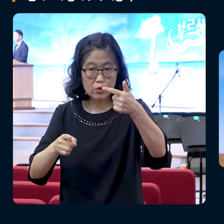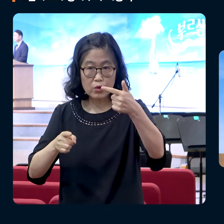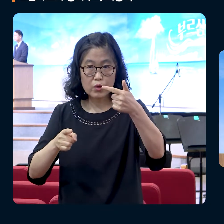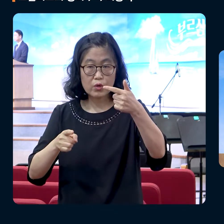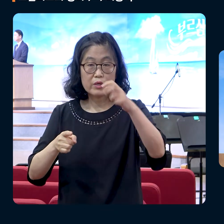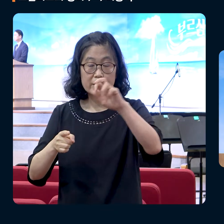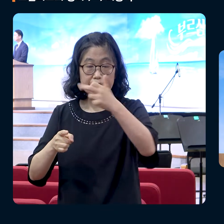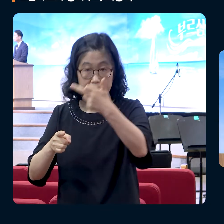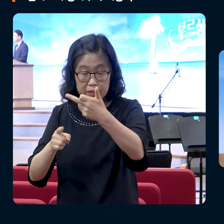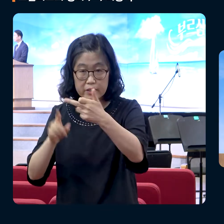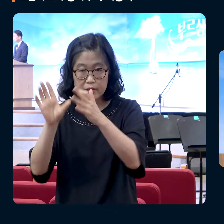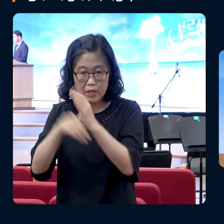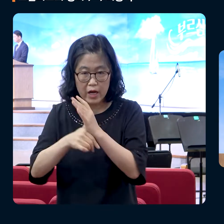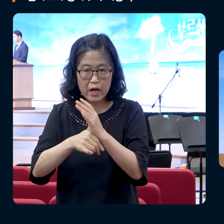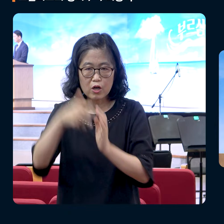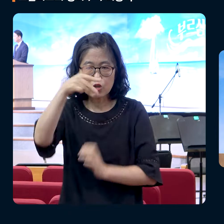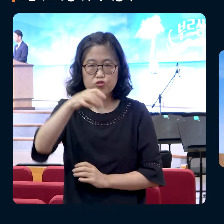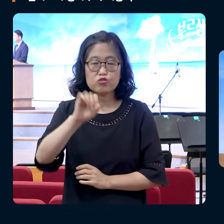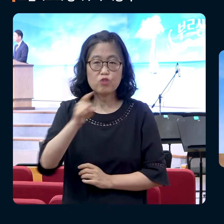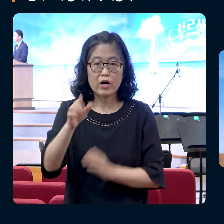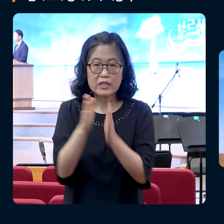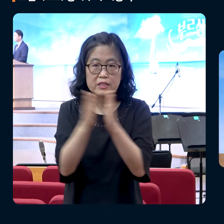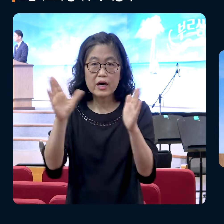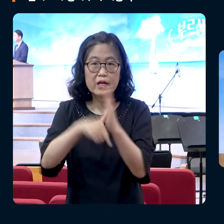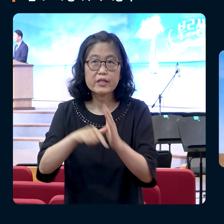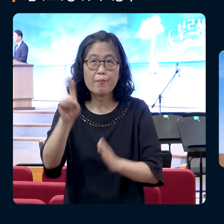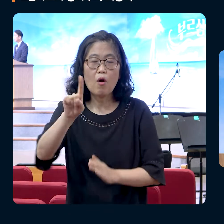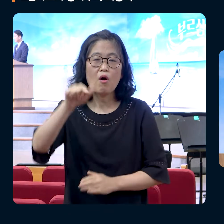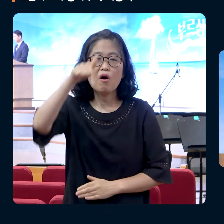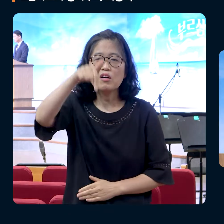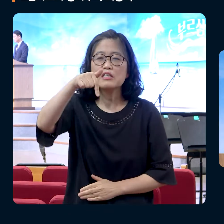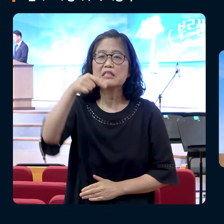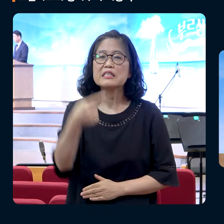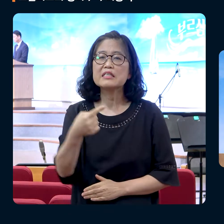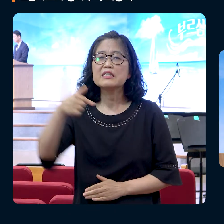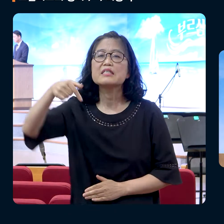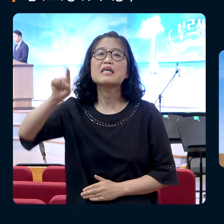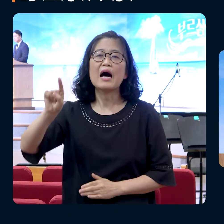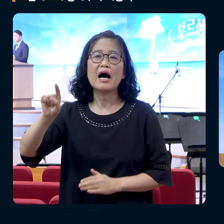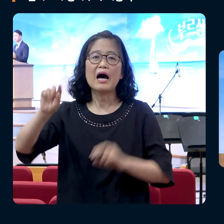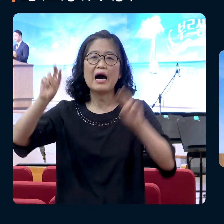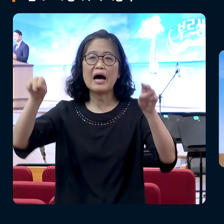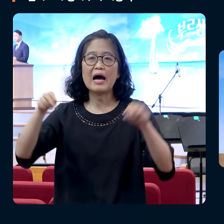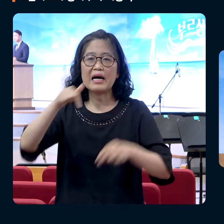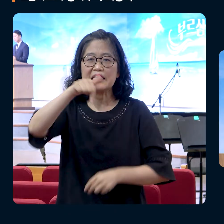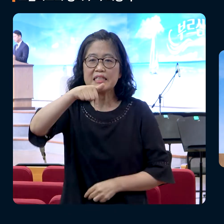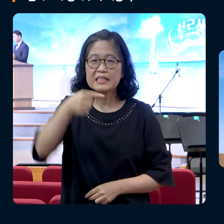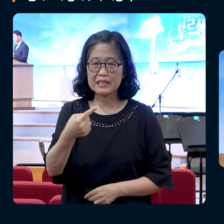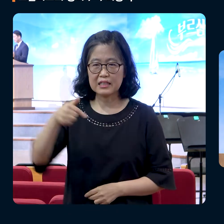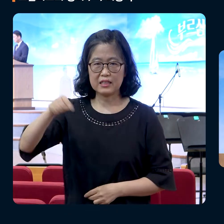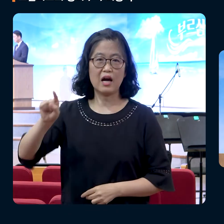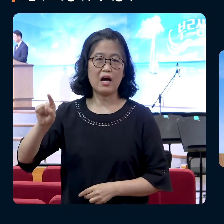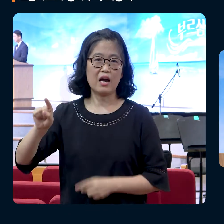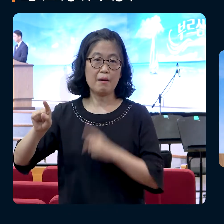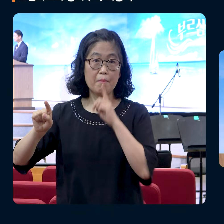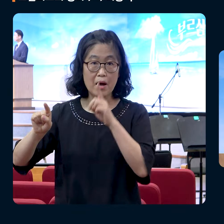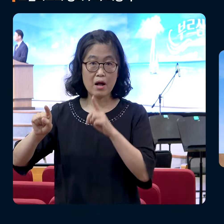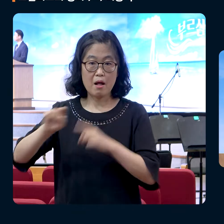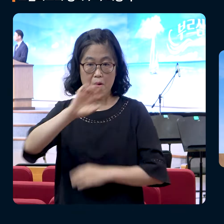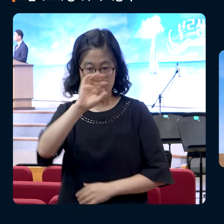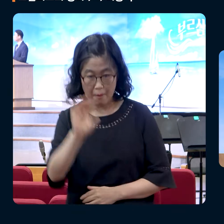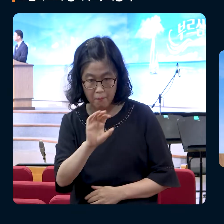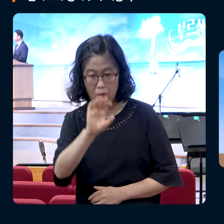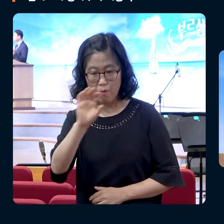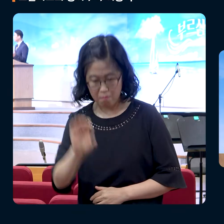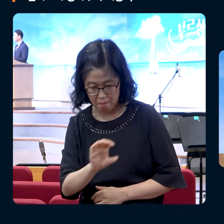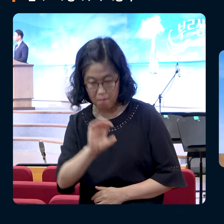17절에 시작하는 주어가 무엇입니까? 그가 라는 것입니다. 사실은 1절부터 계속해서 반복해서